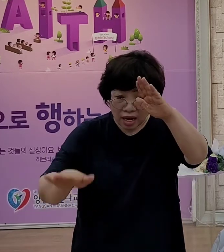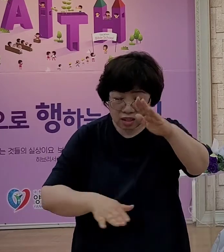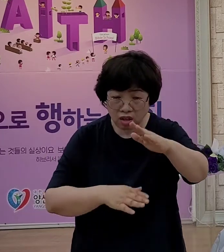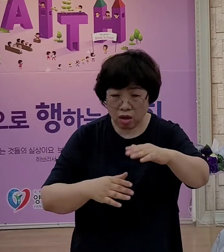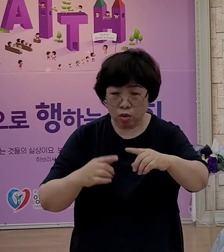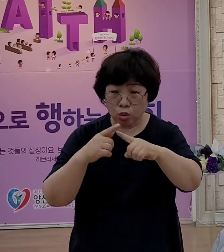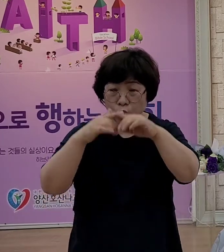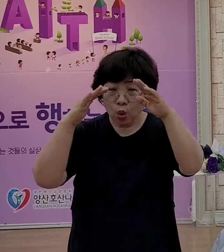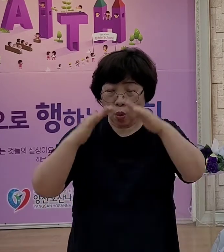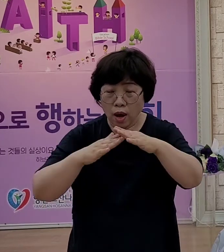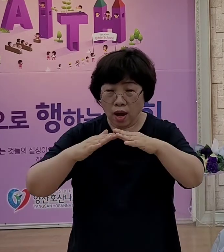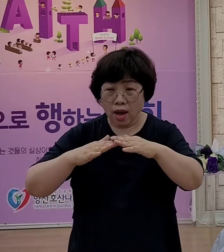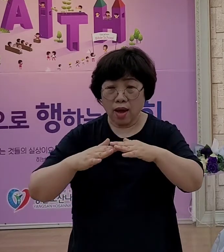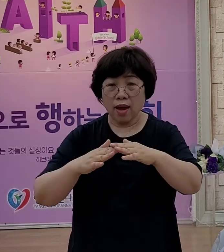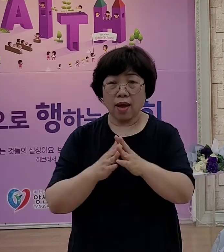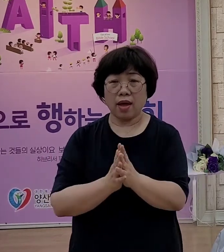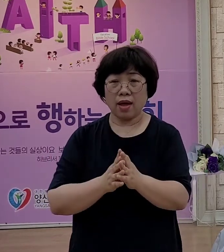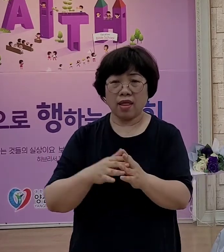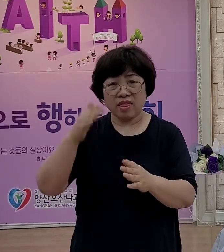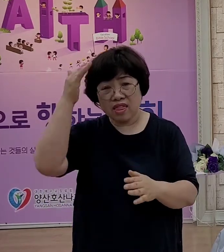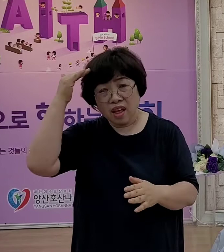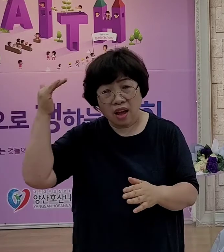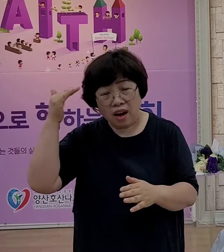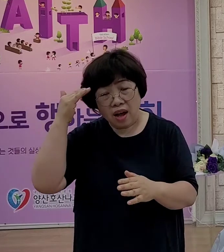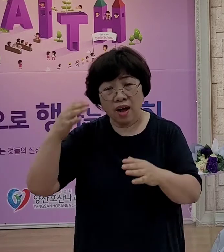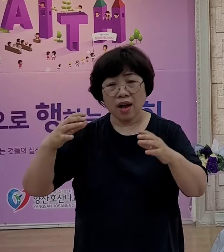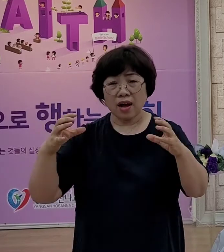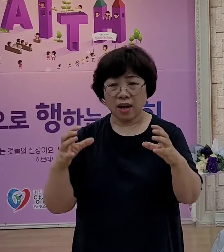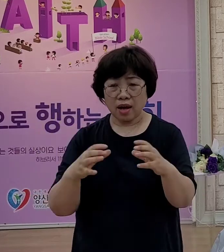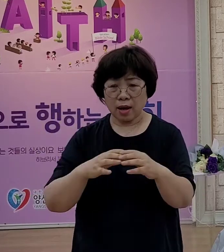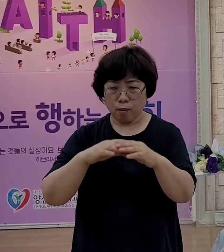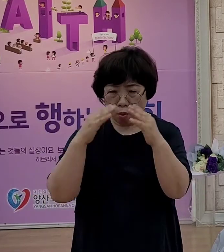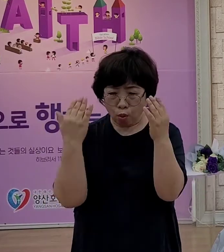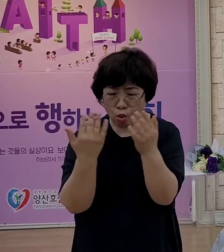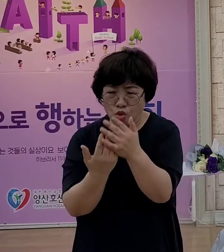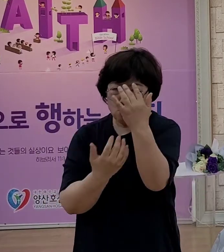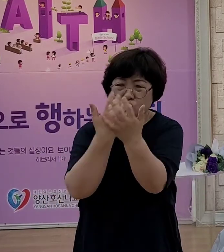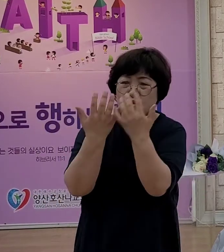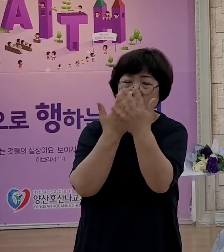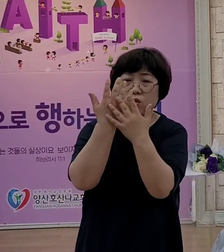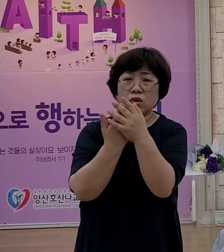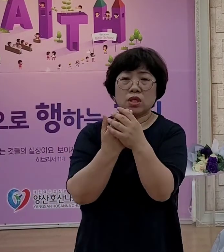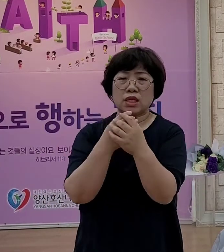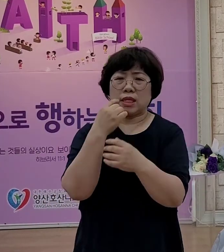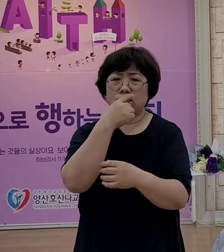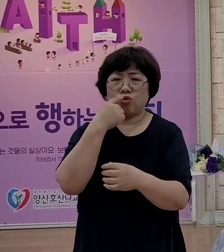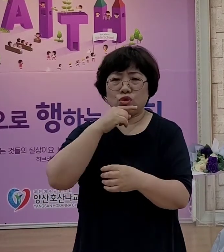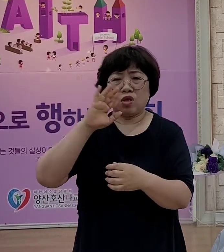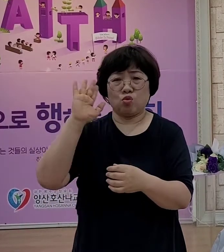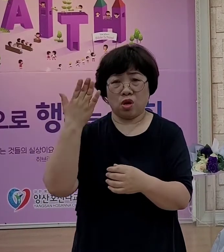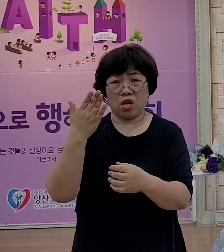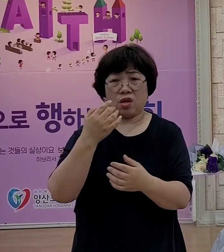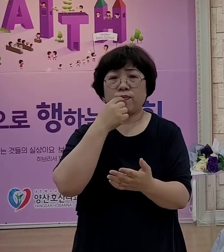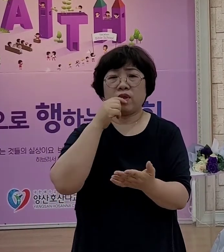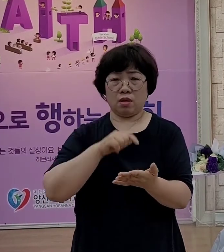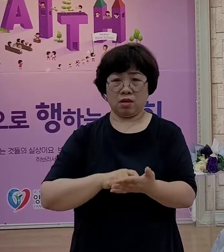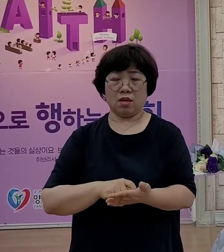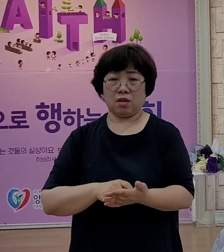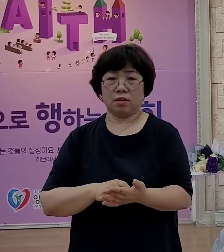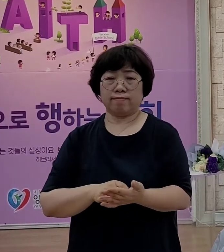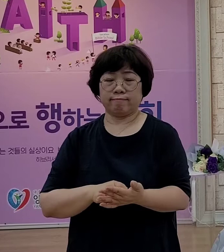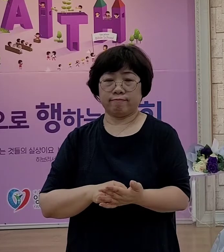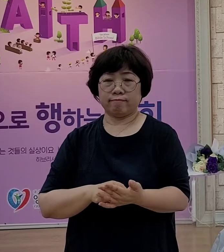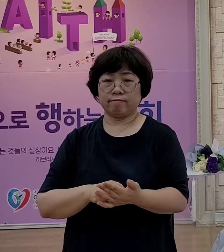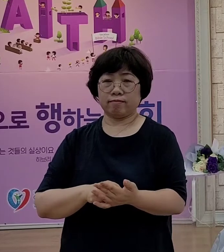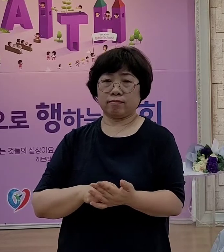교회까지도, 더 나아가서 이 나라까지도 이 불태워버리는 입술이 되고 있잖아요. 지금. 이것을